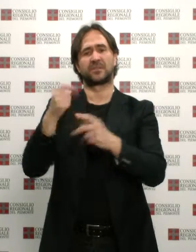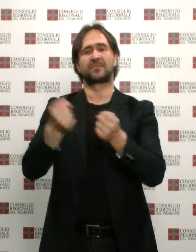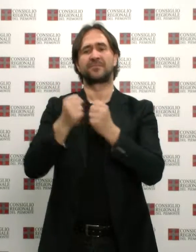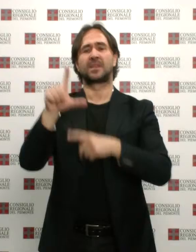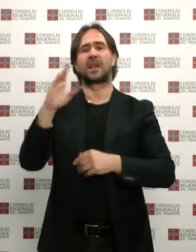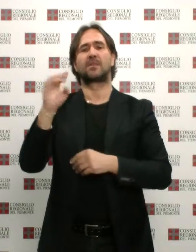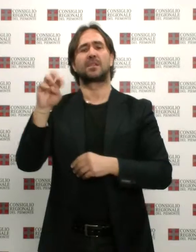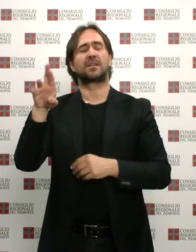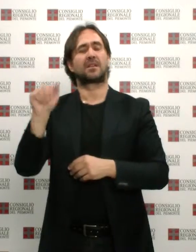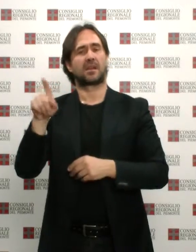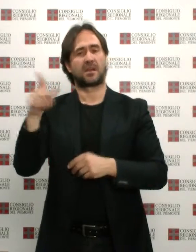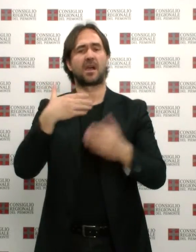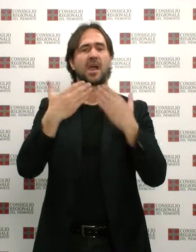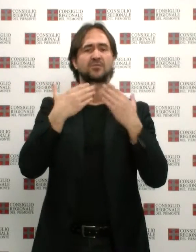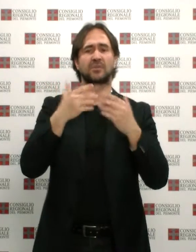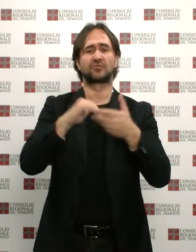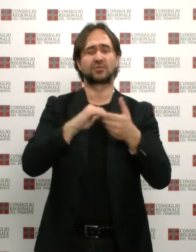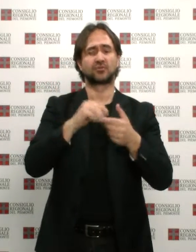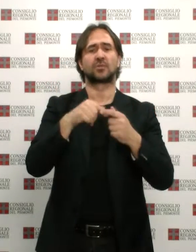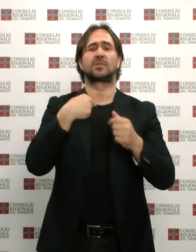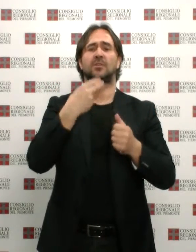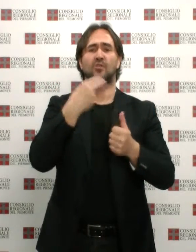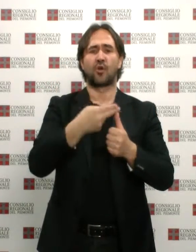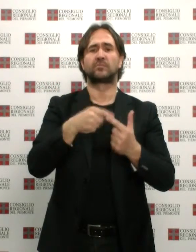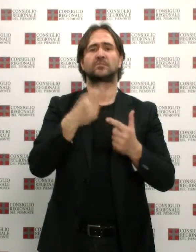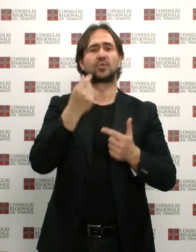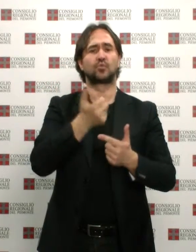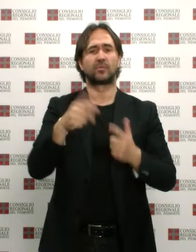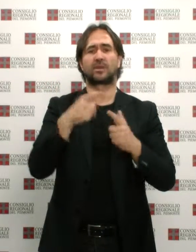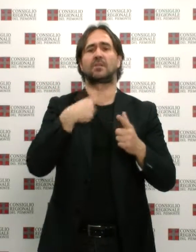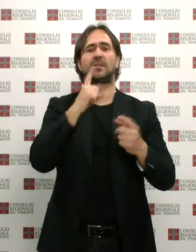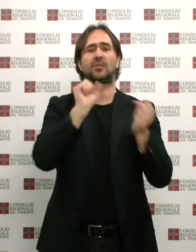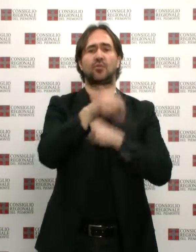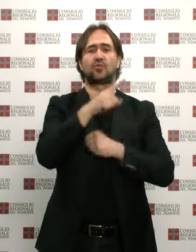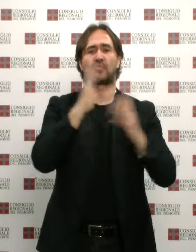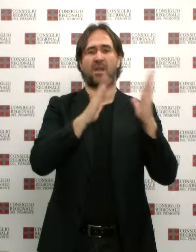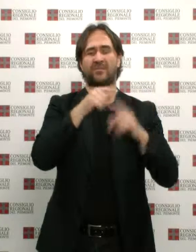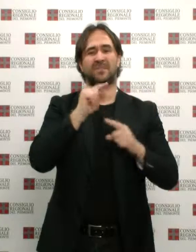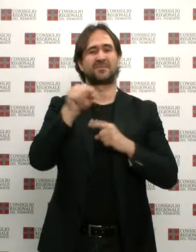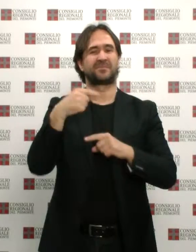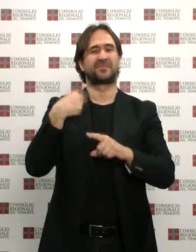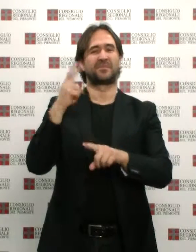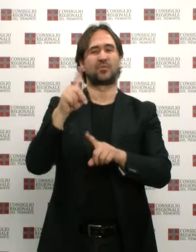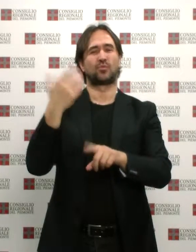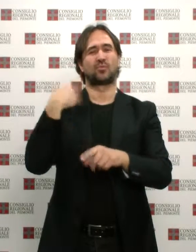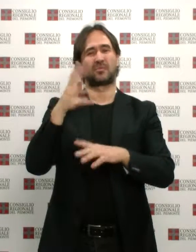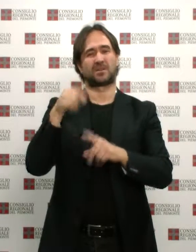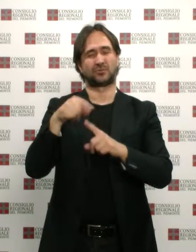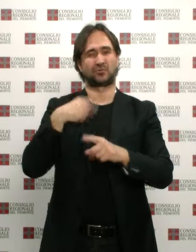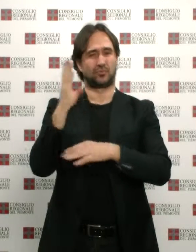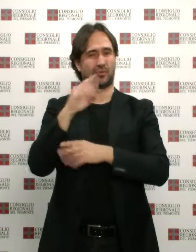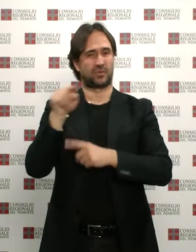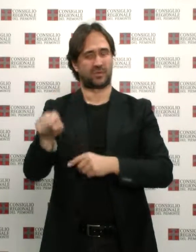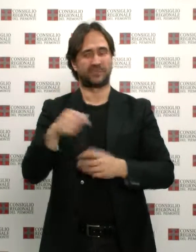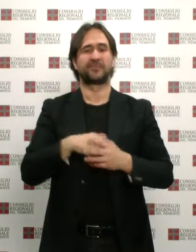Libera, Associazioni, Nomi e Numeri contro le Mafie, che si è tenuta sabato 21 marzo a Bologna. La giornata della memoria e